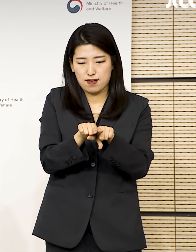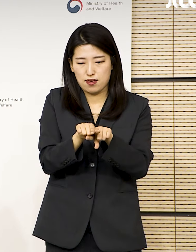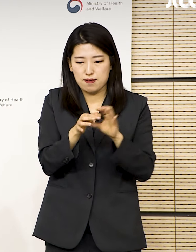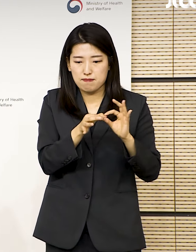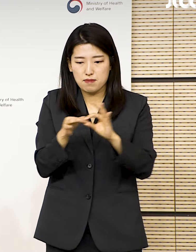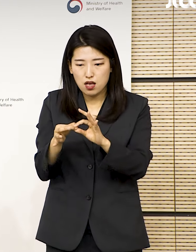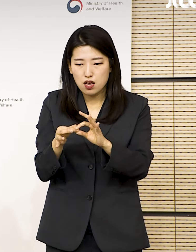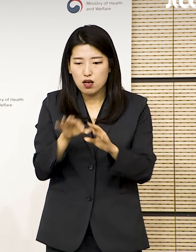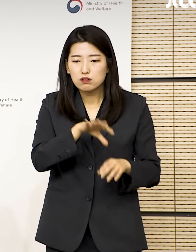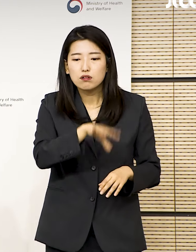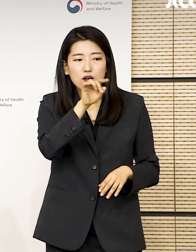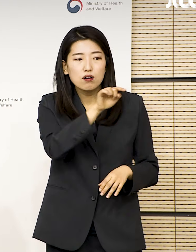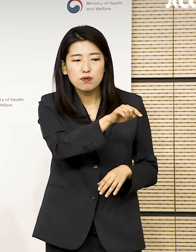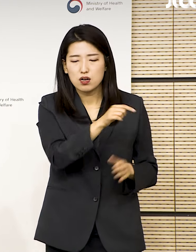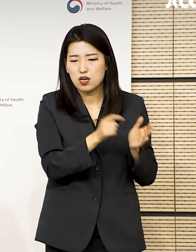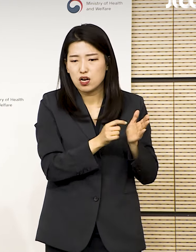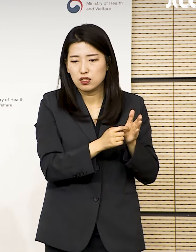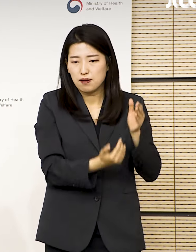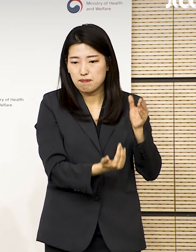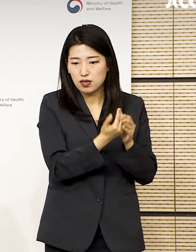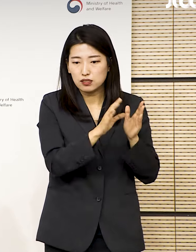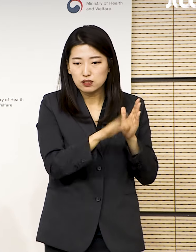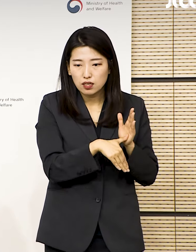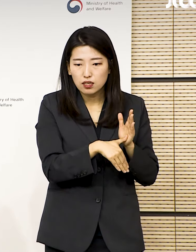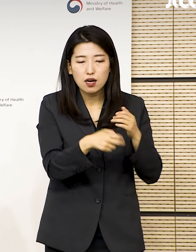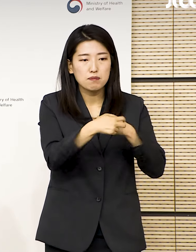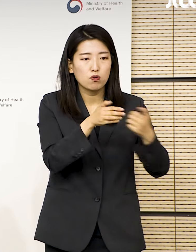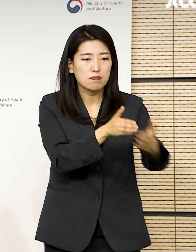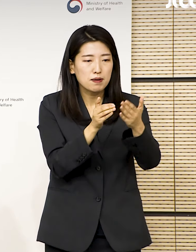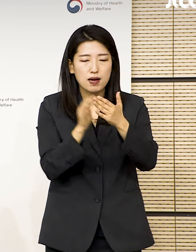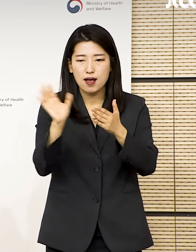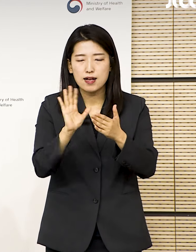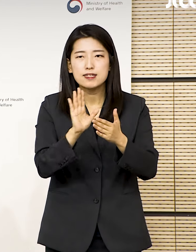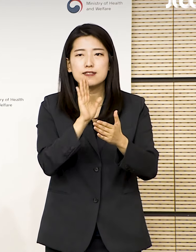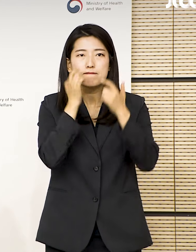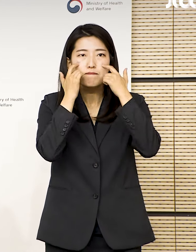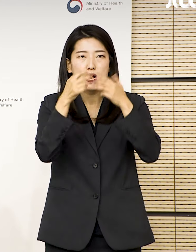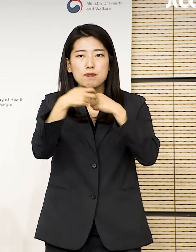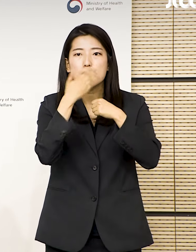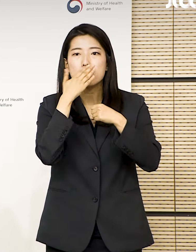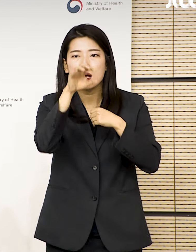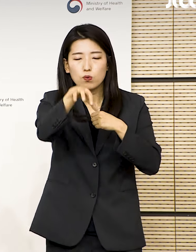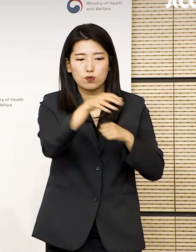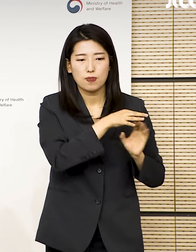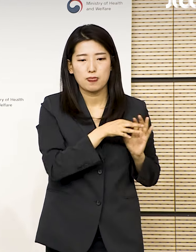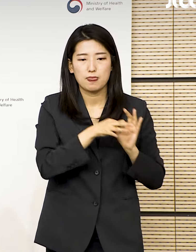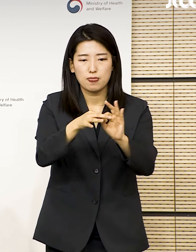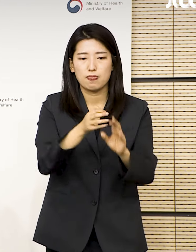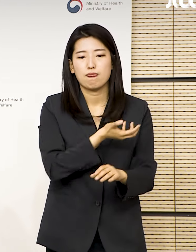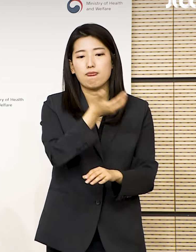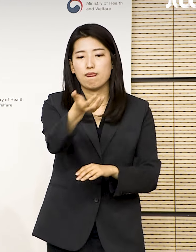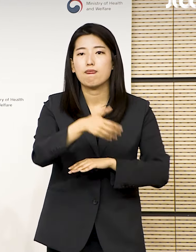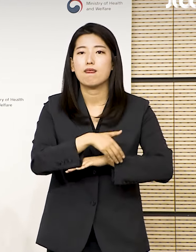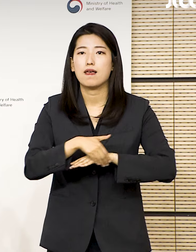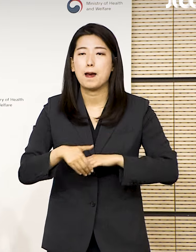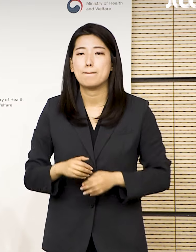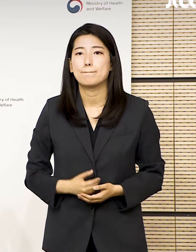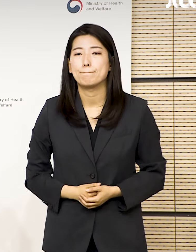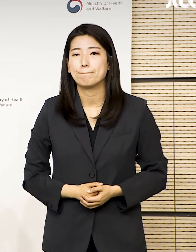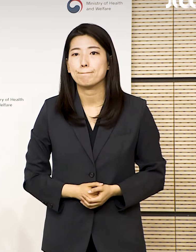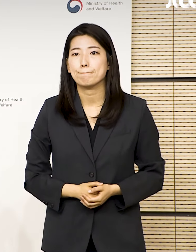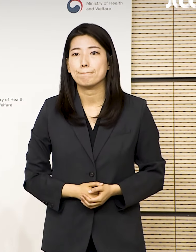초기 이송 단계부터 적절한 치료 병원으로 응급 환자를 연기할 수 있도록 하겠습니다 또한